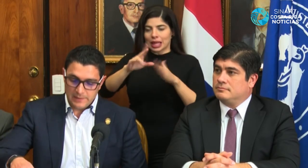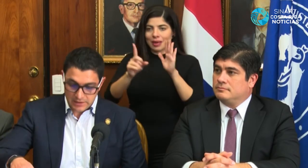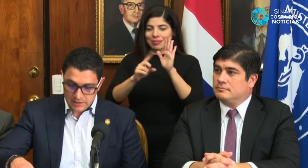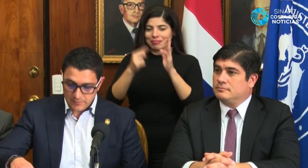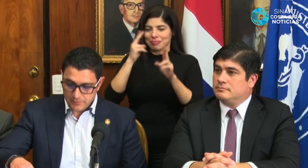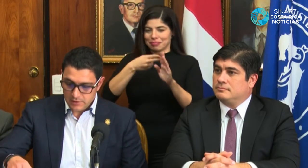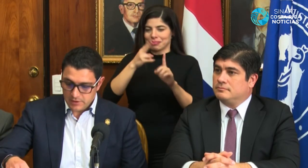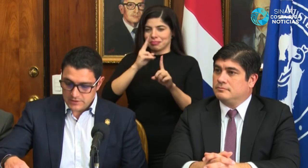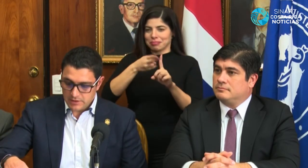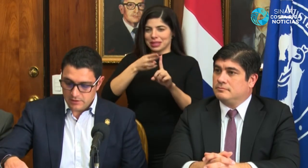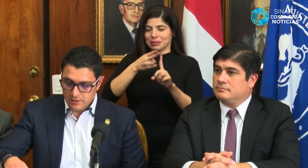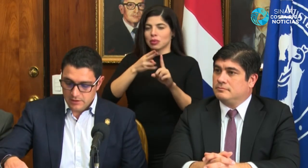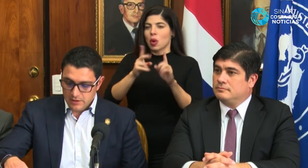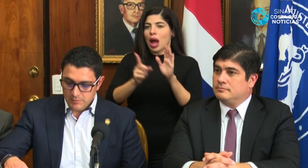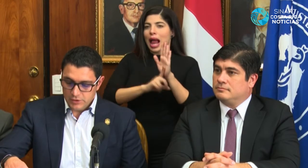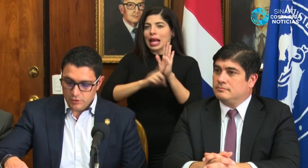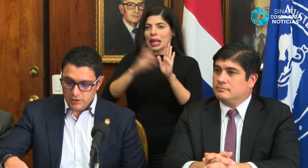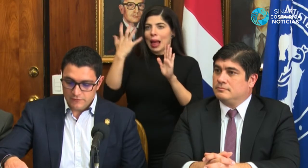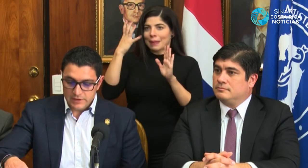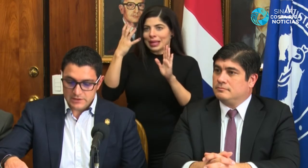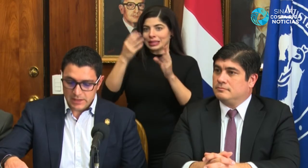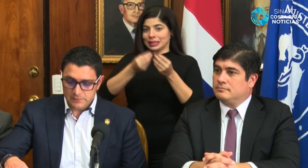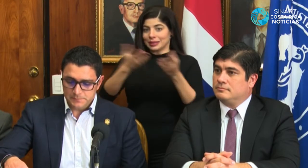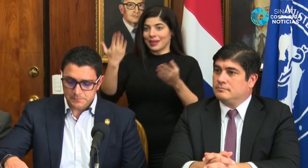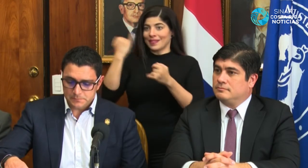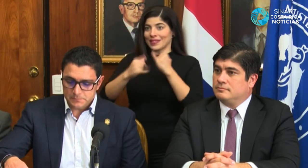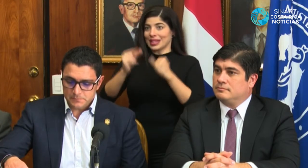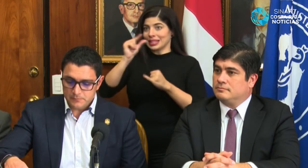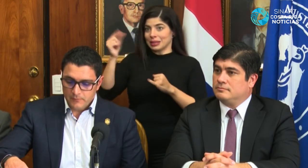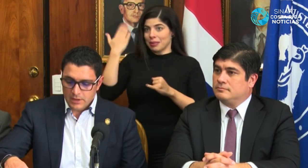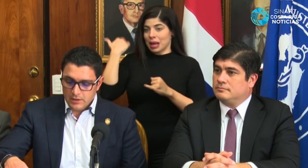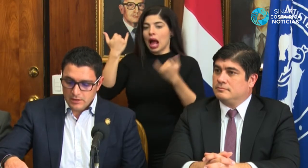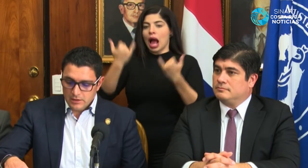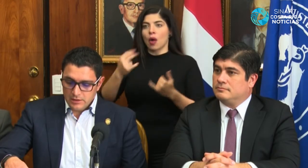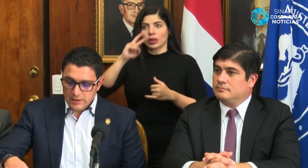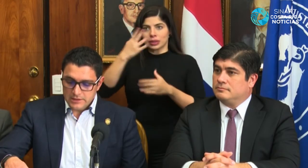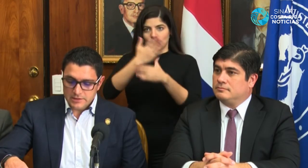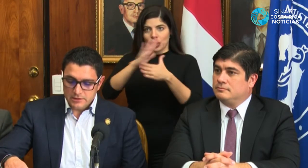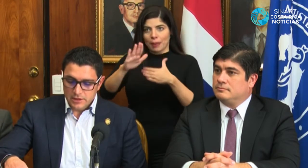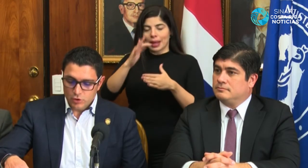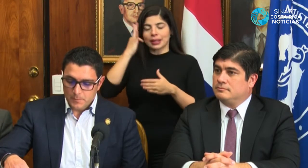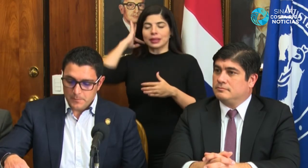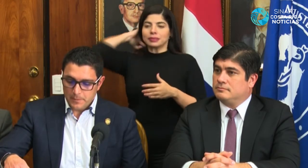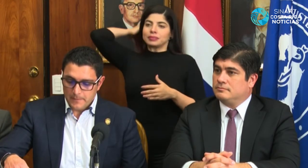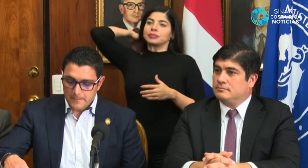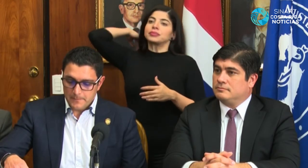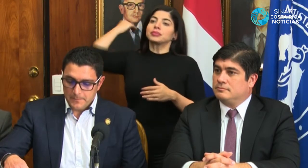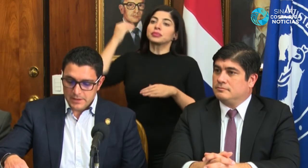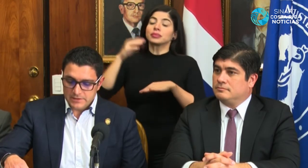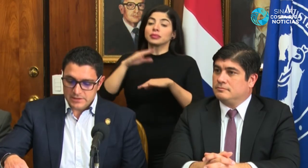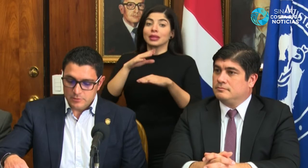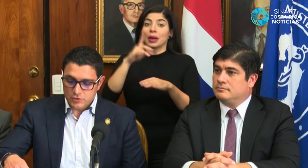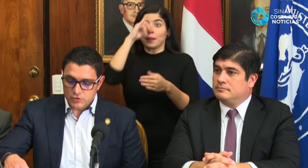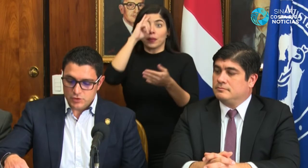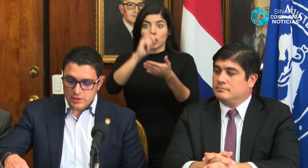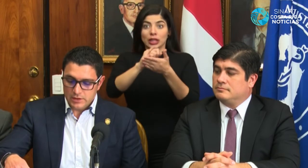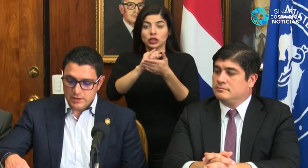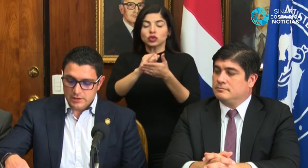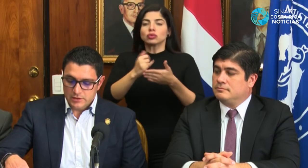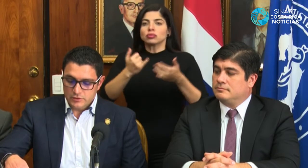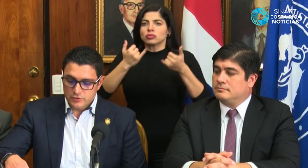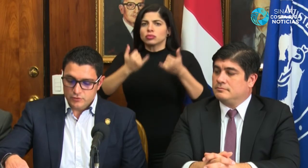alerta amarilla que se emitió el fin de semana. Y en ese sentido, estamos